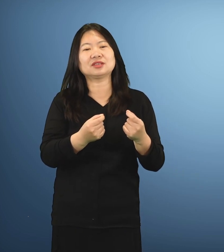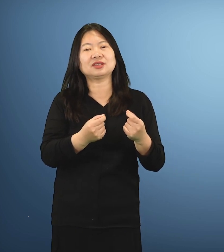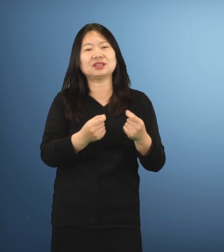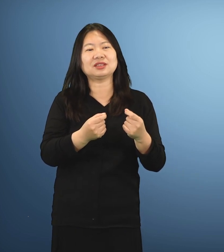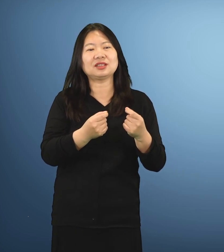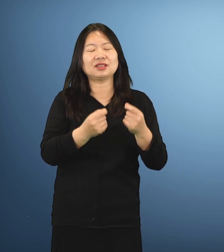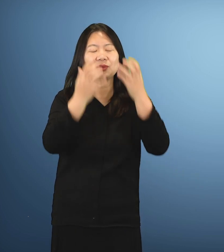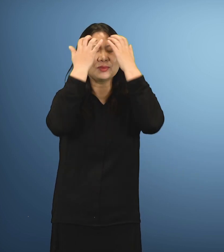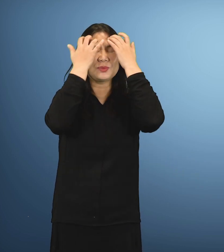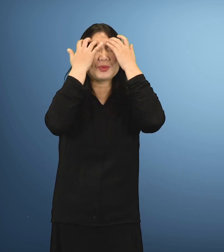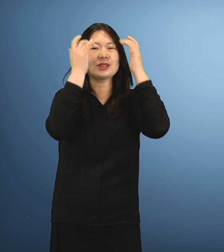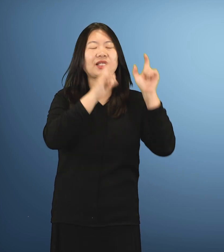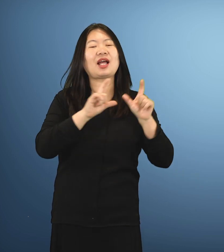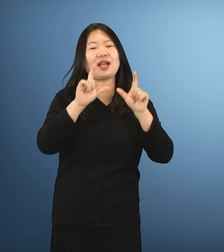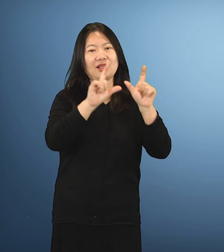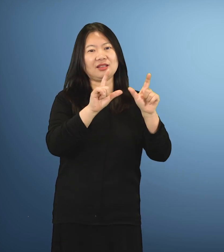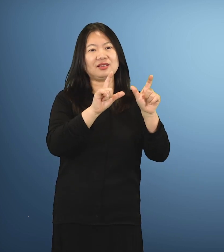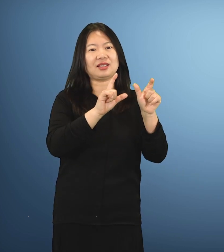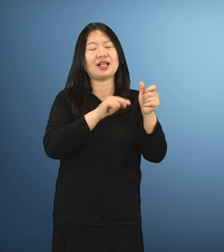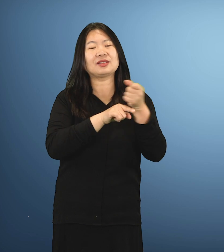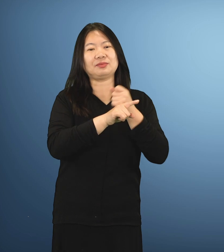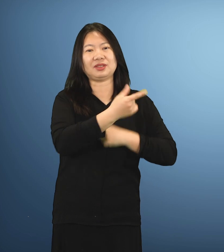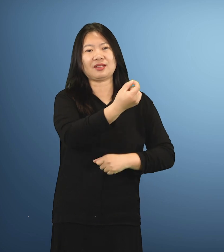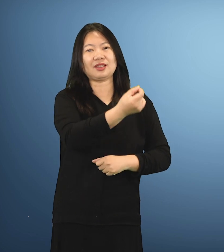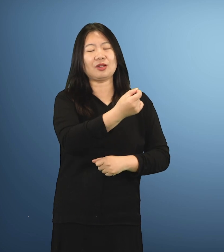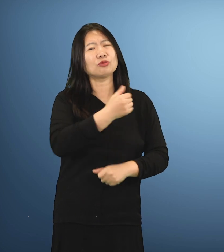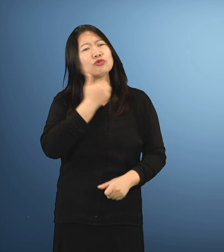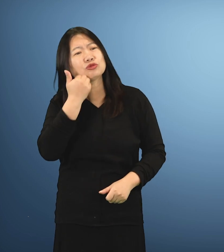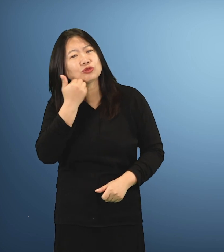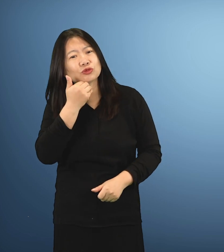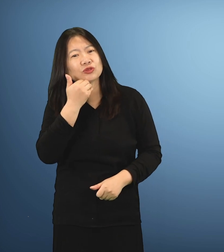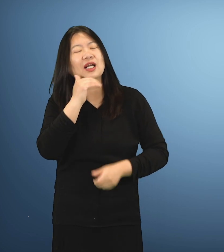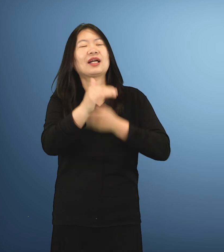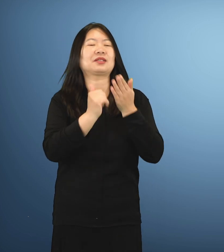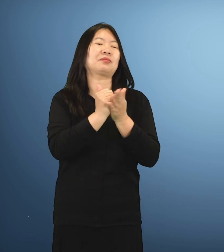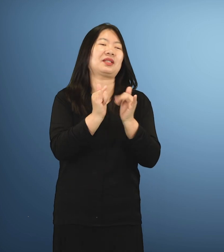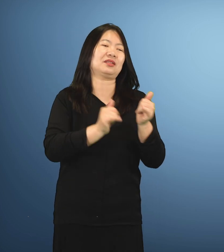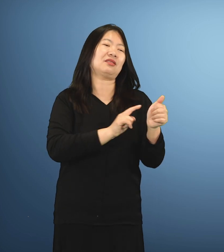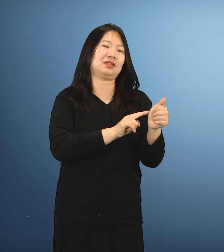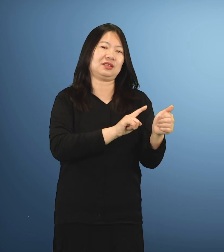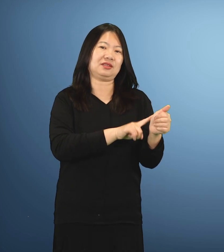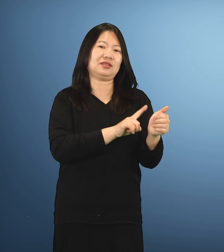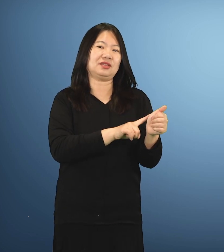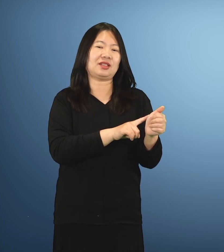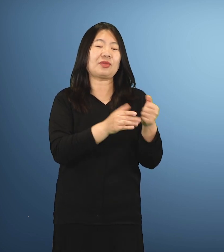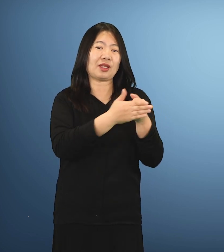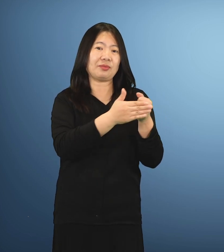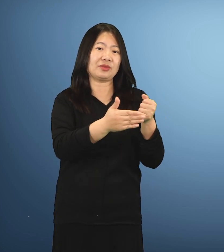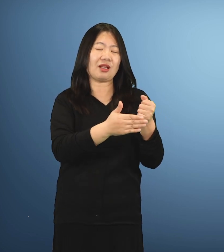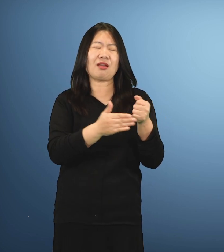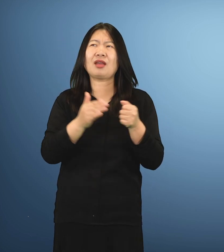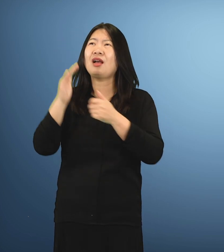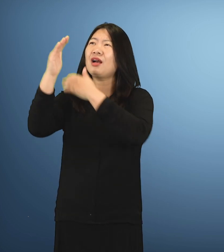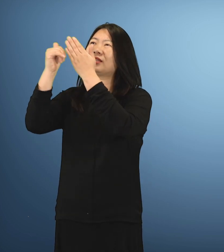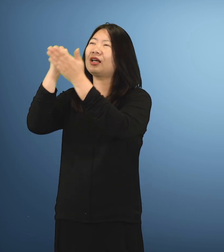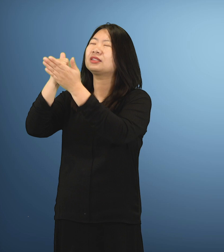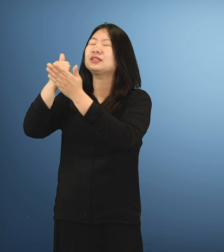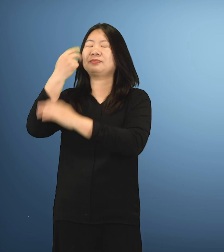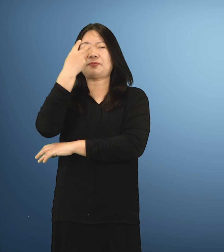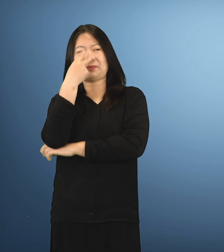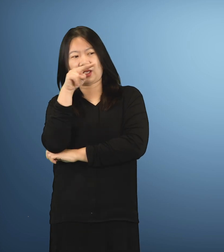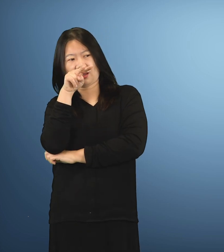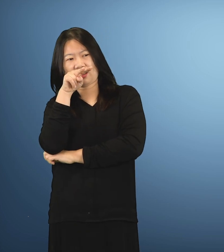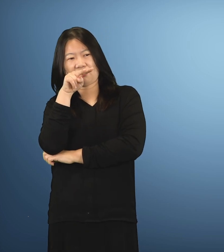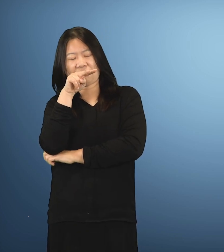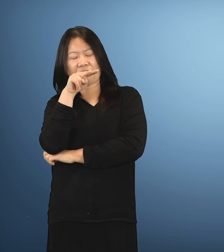백성들이. 그래서 하나님은 이런 목자로는 희망이